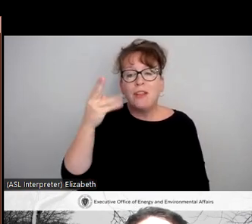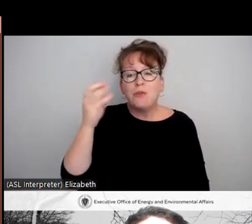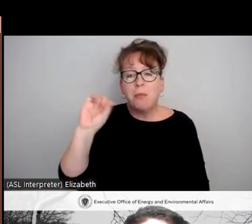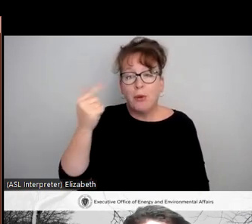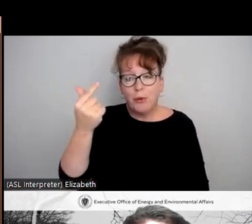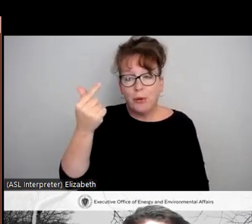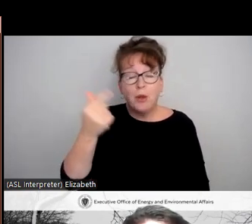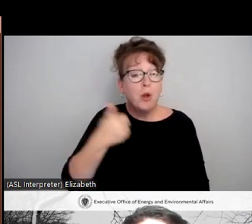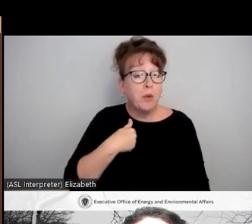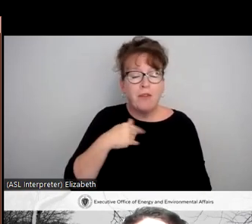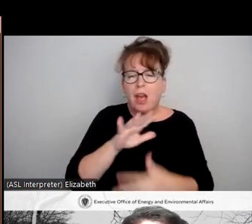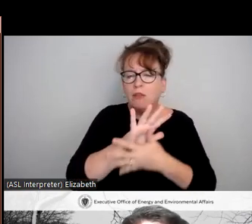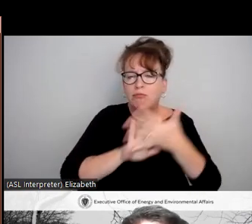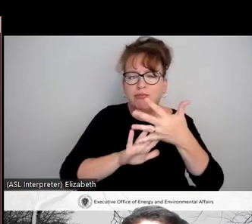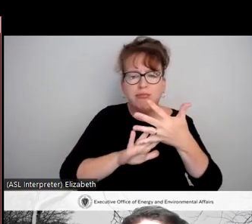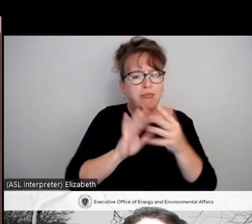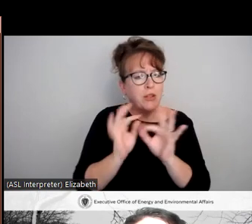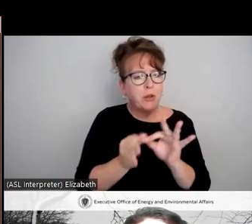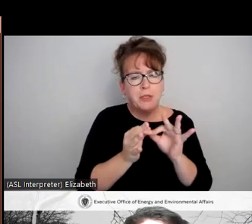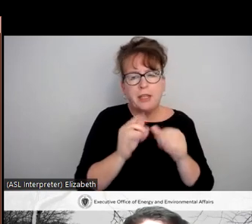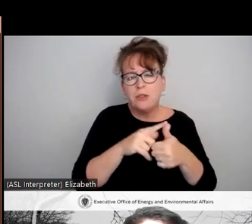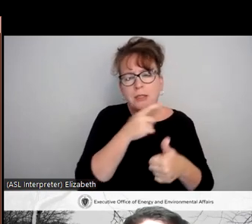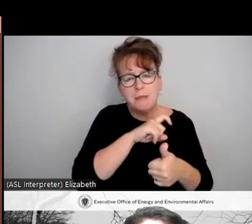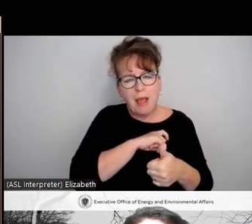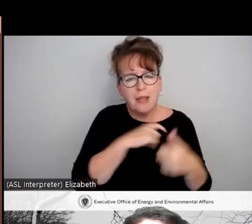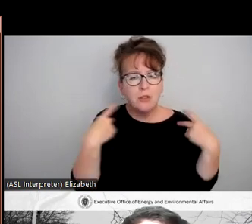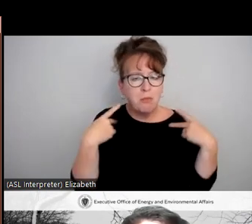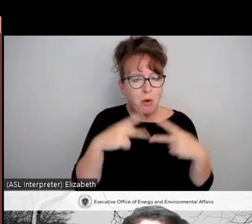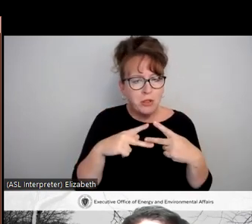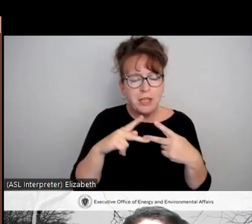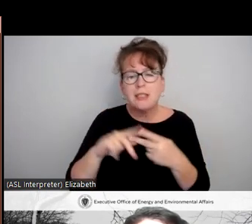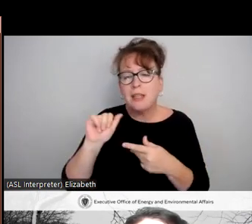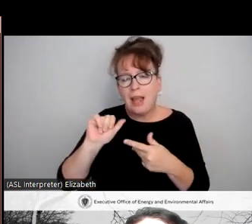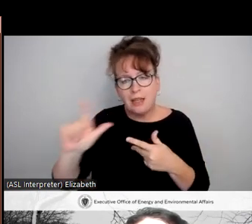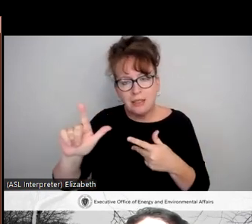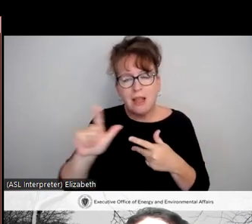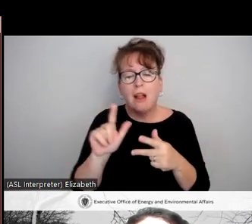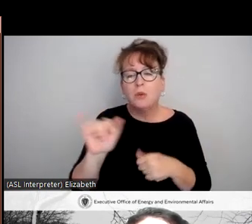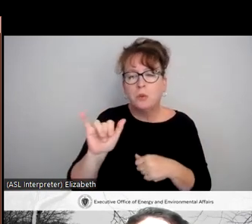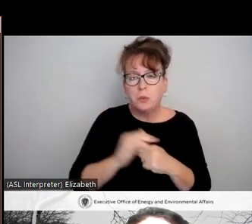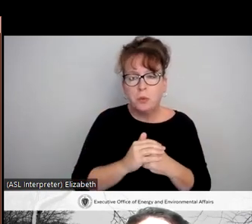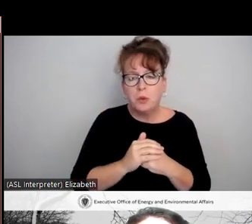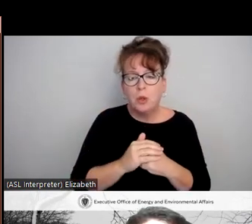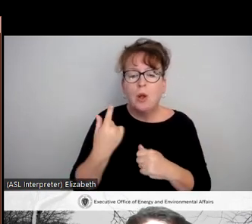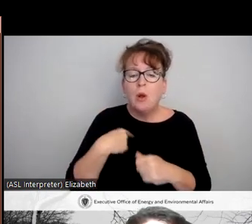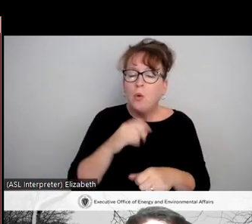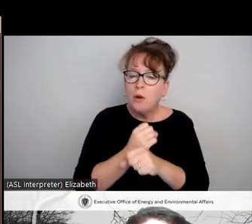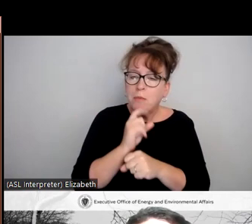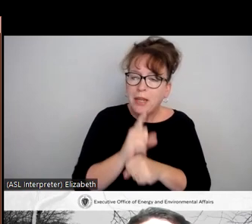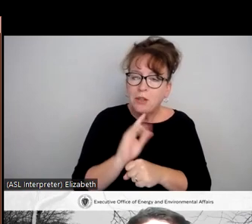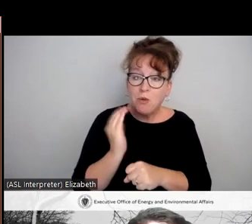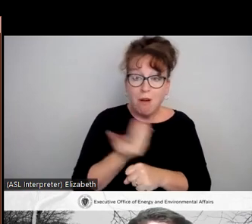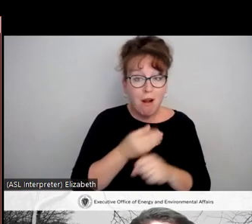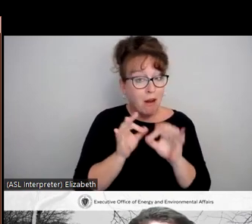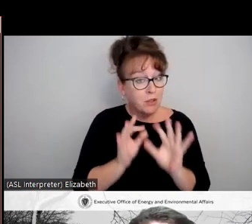eh tuvimos eh una una reunión en fishburn y